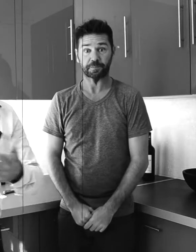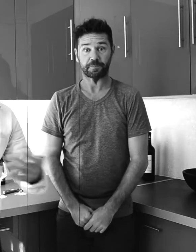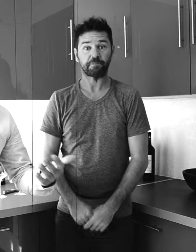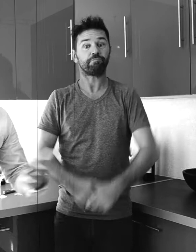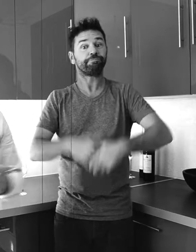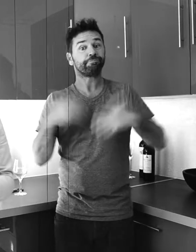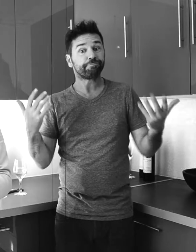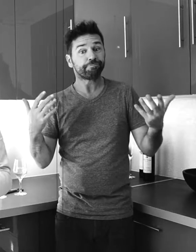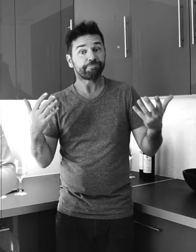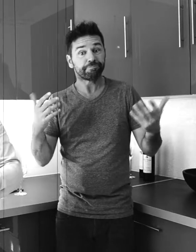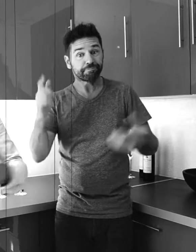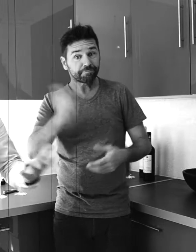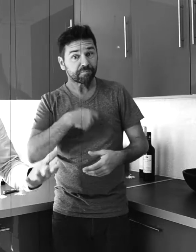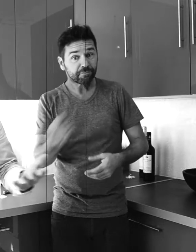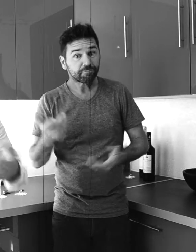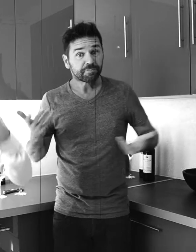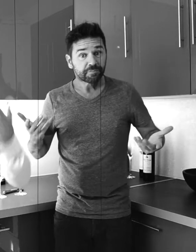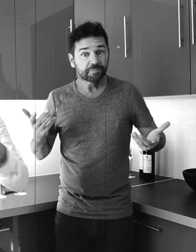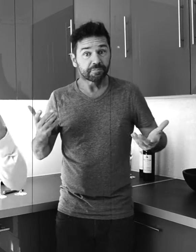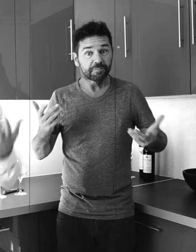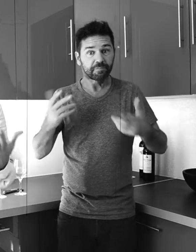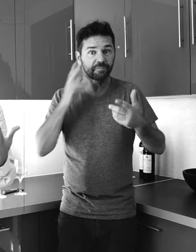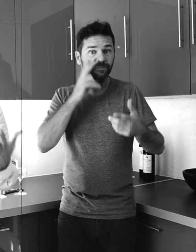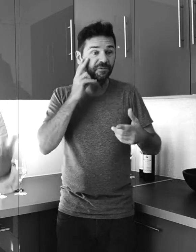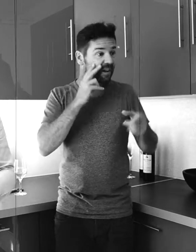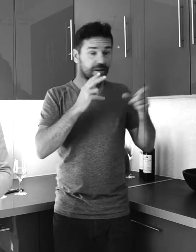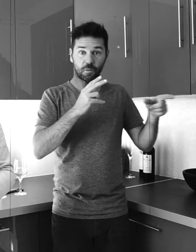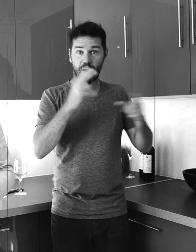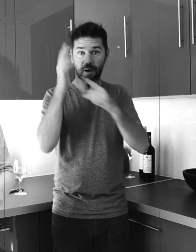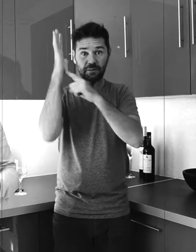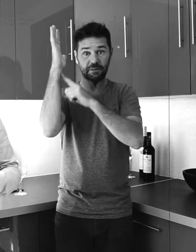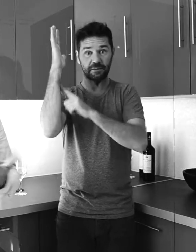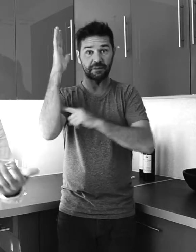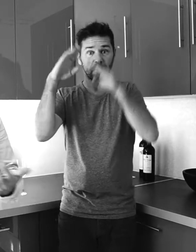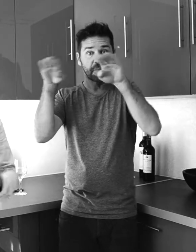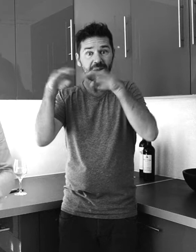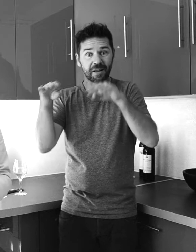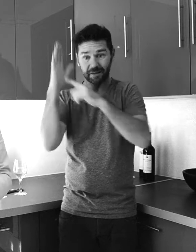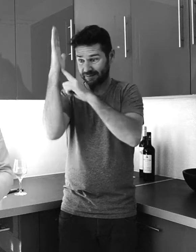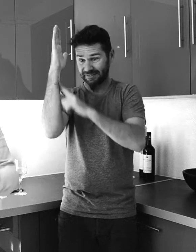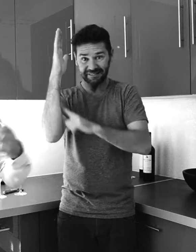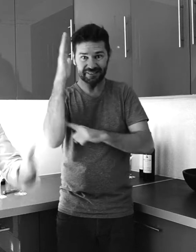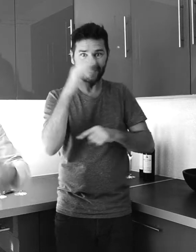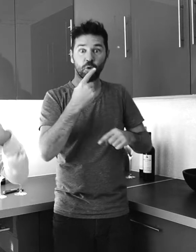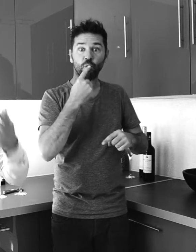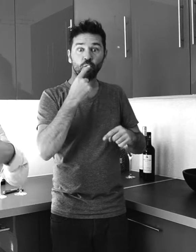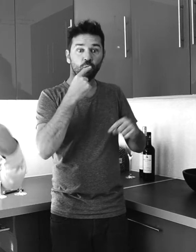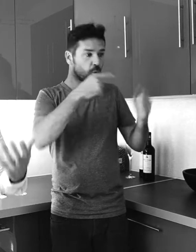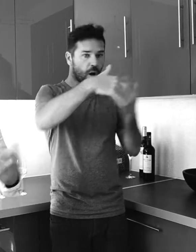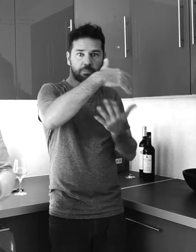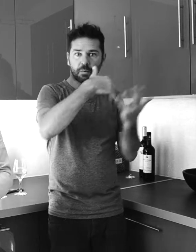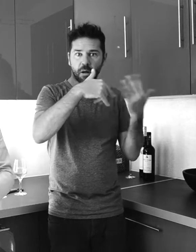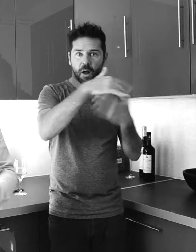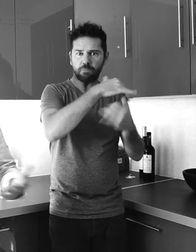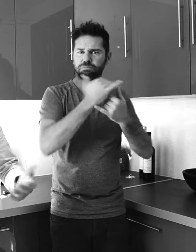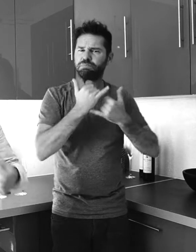Donc évidemment, ils vont prendre ce goût de résine de pin qui est quand même a priori un goût, un arôme très